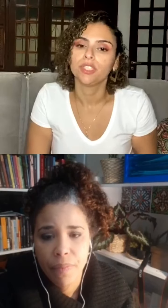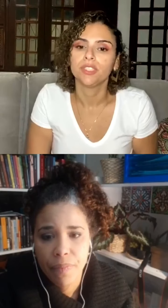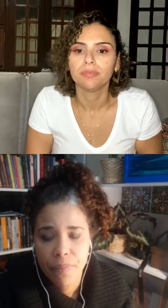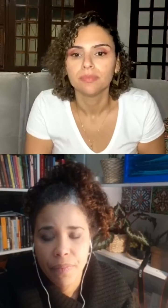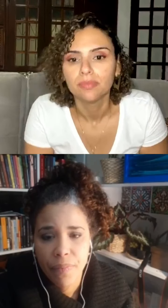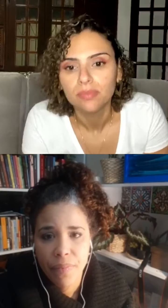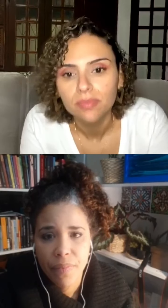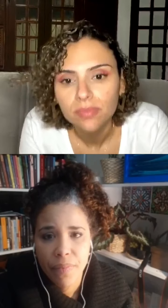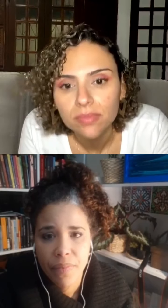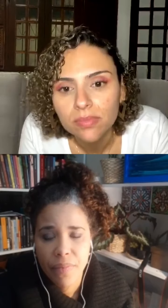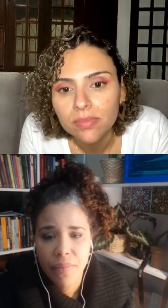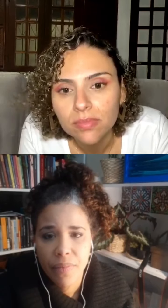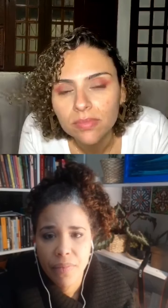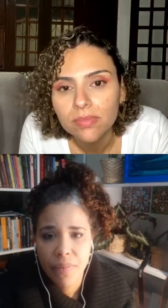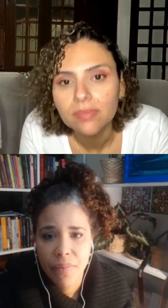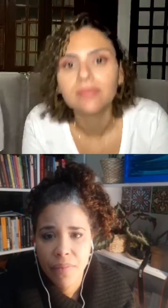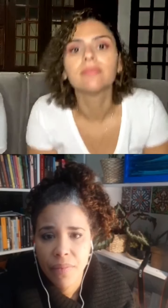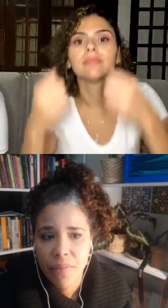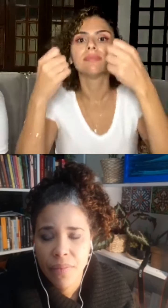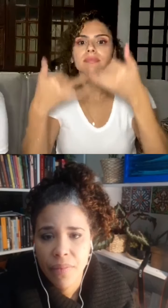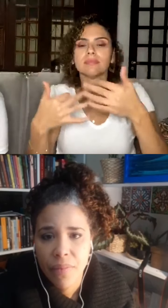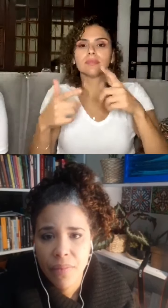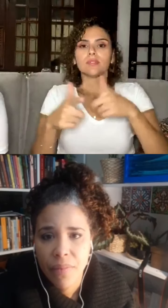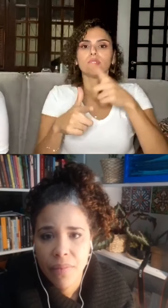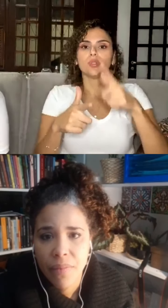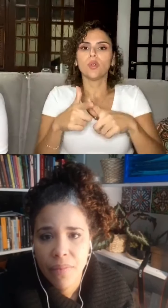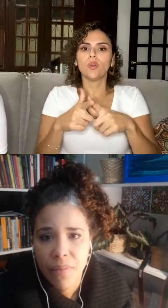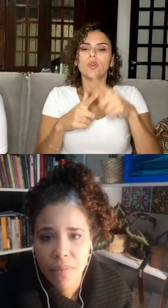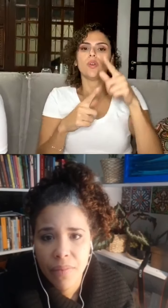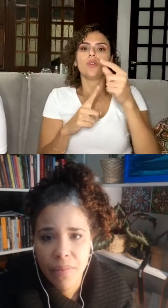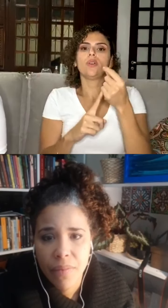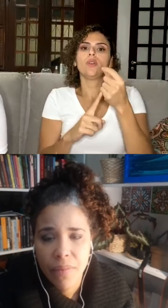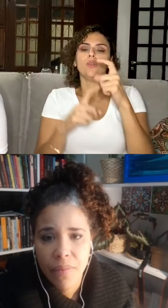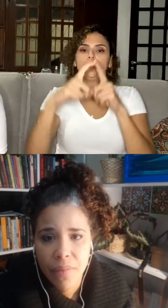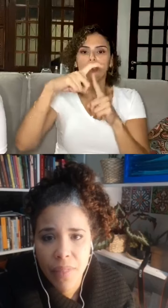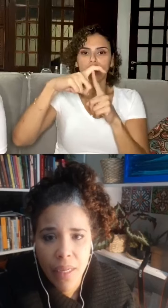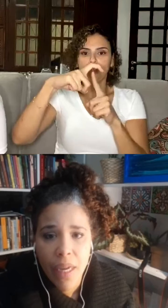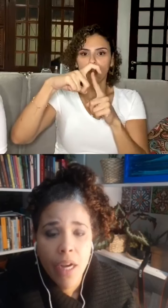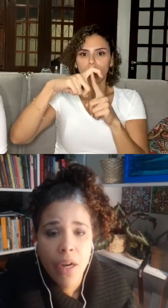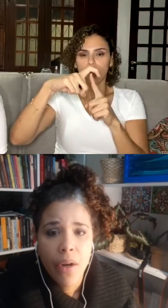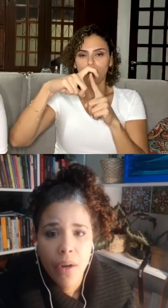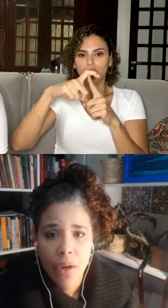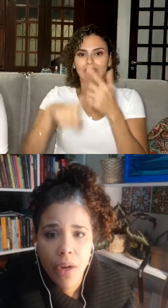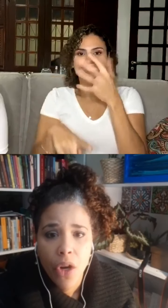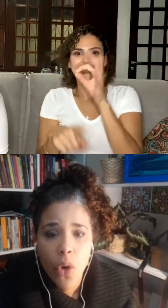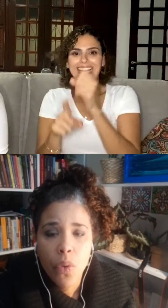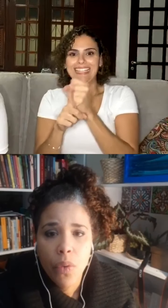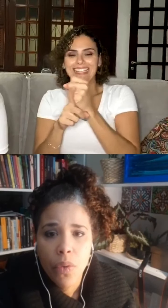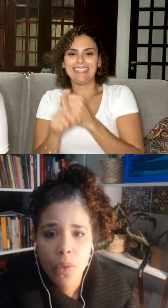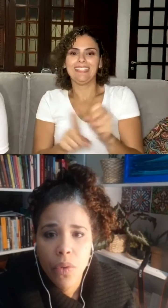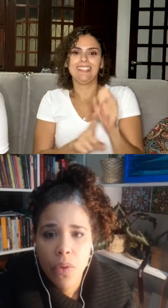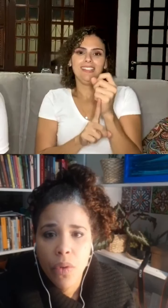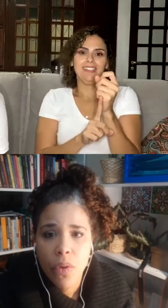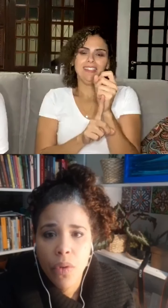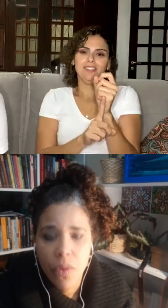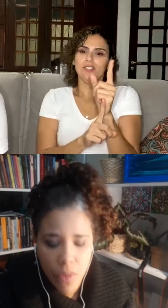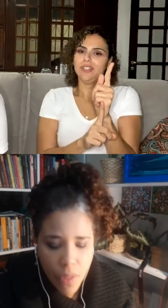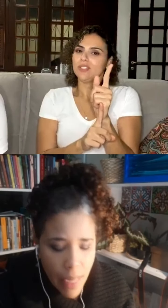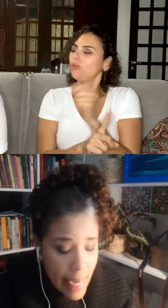Estão pedindo para explicar de novo sobre o DIU de cobre, dos 10 anos, e o DIU Mirena, de 5